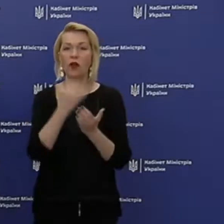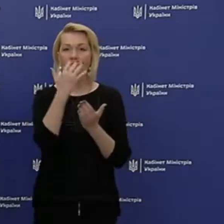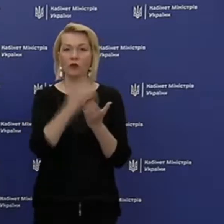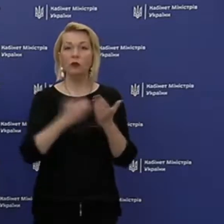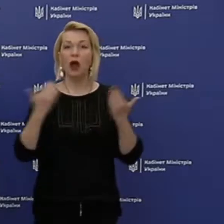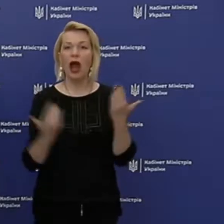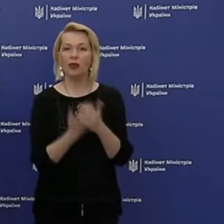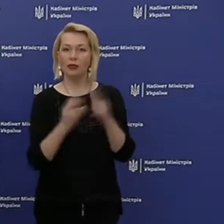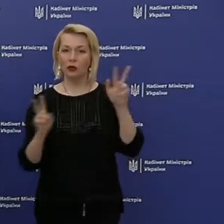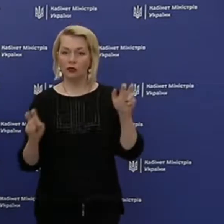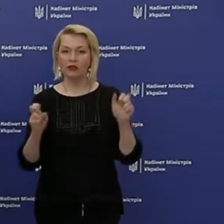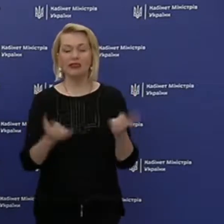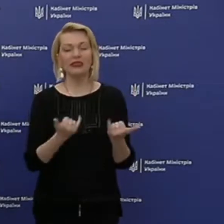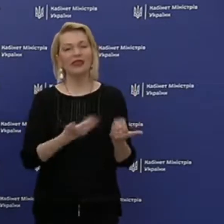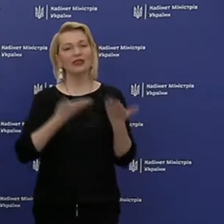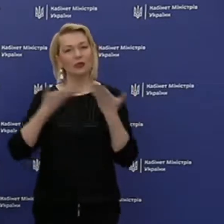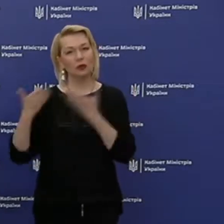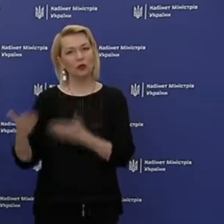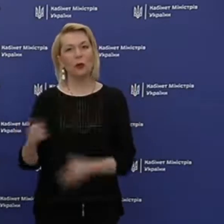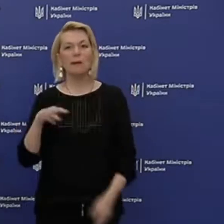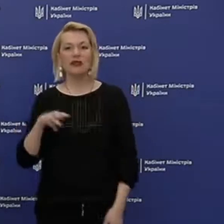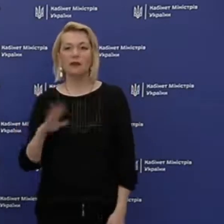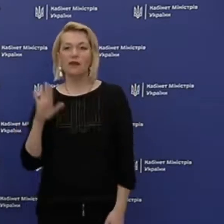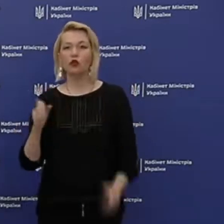зараз запрошую Максима Володимировича до слова.